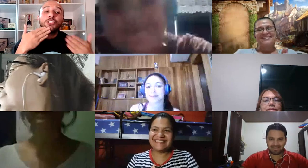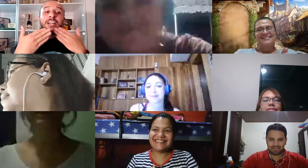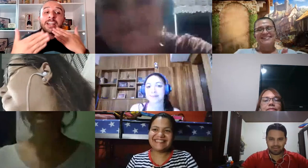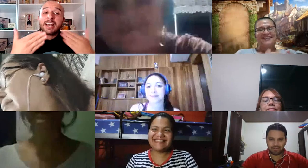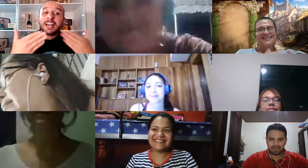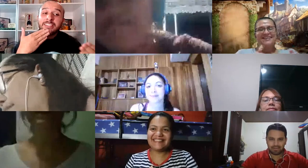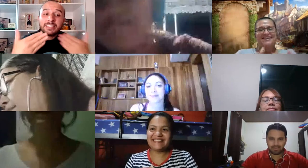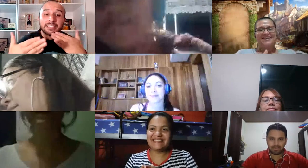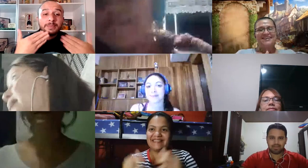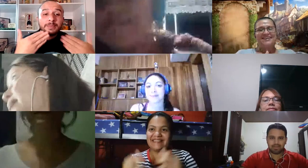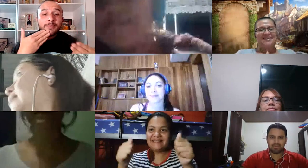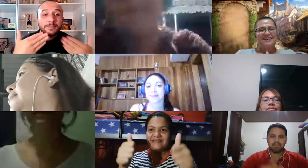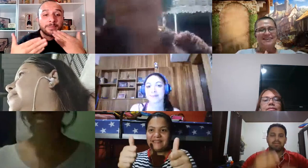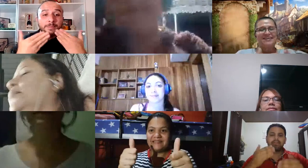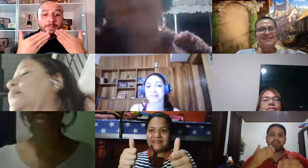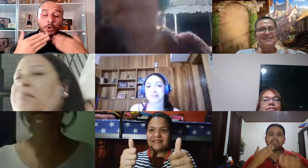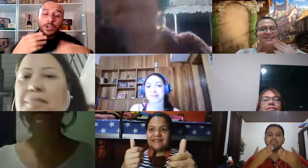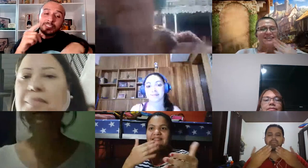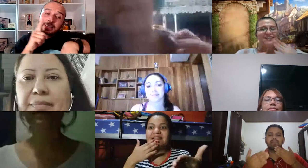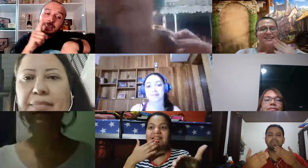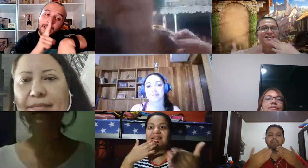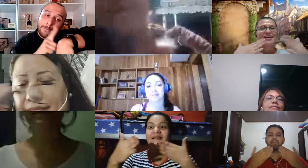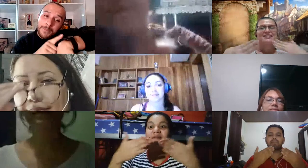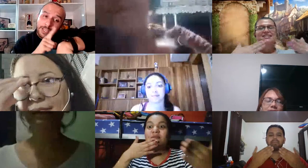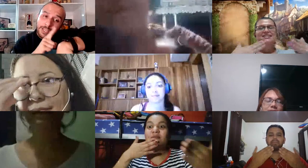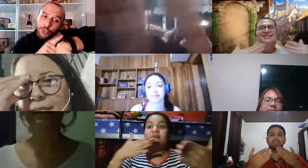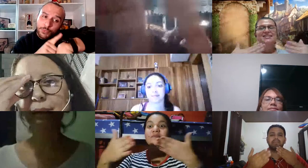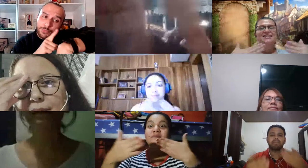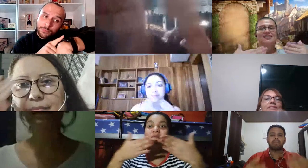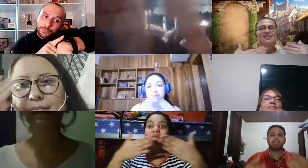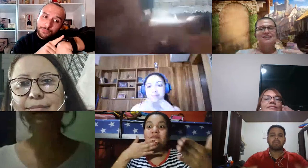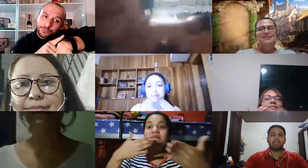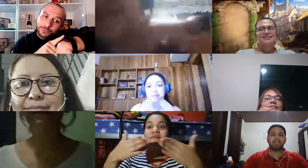Muchas gracias por este tiempito.